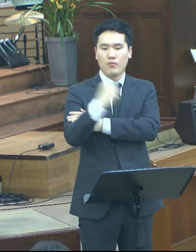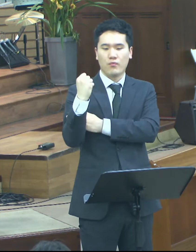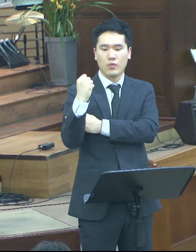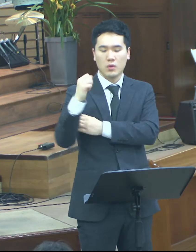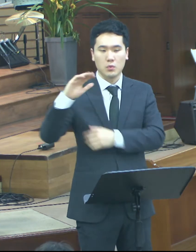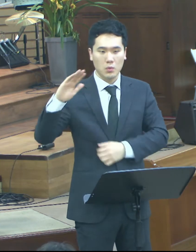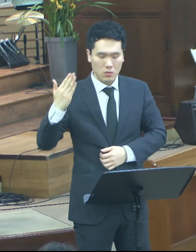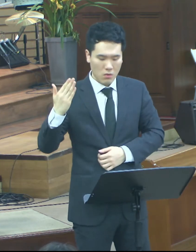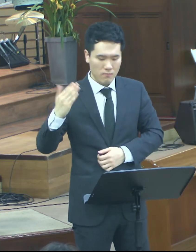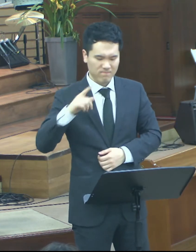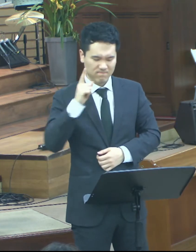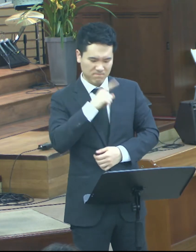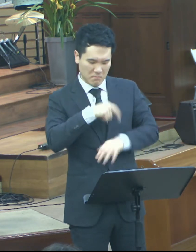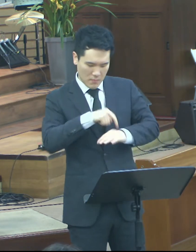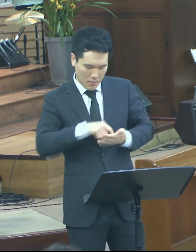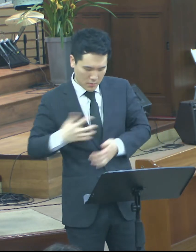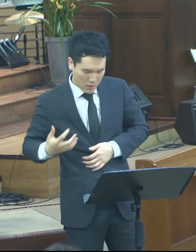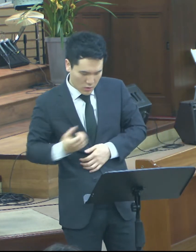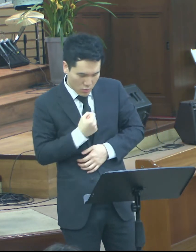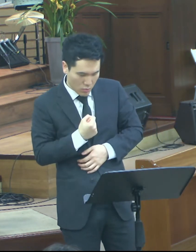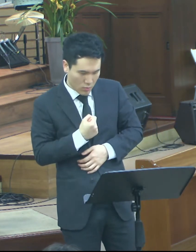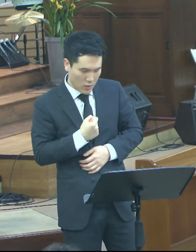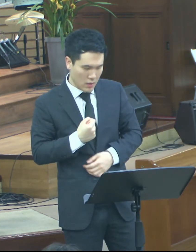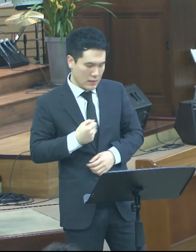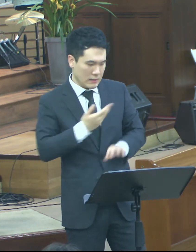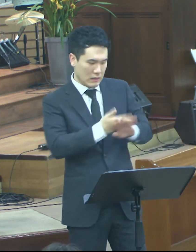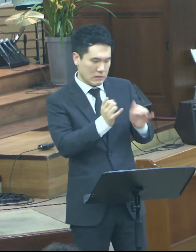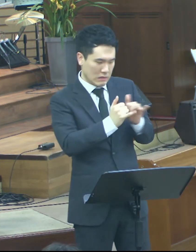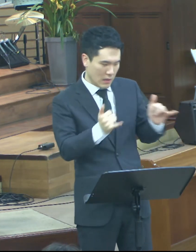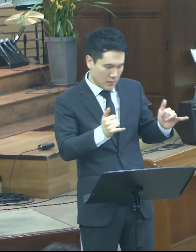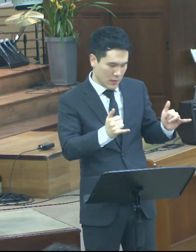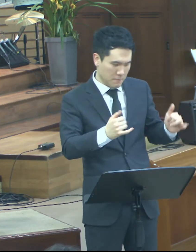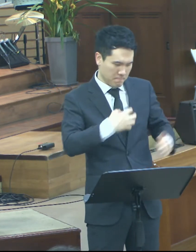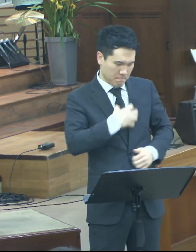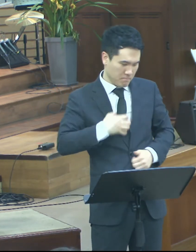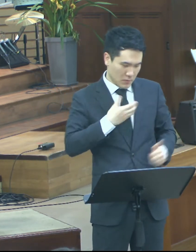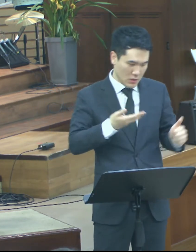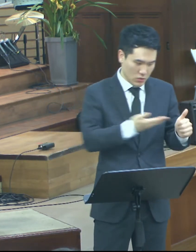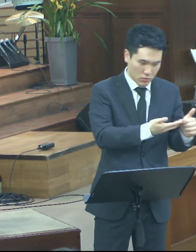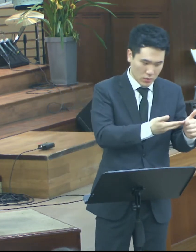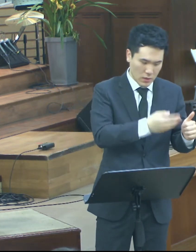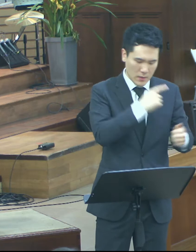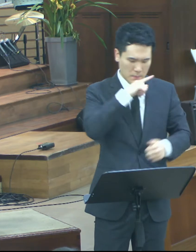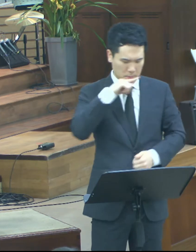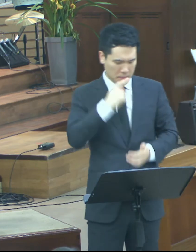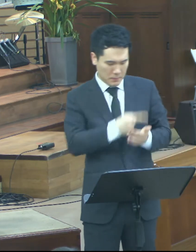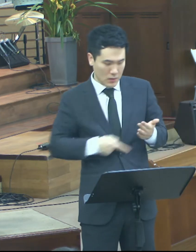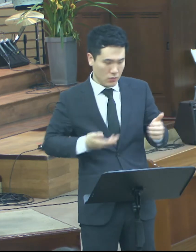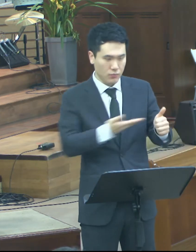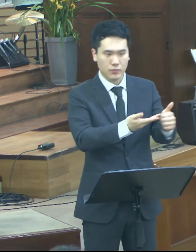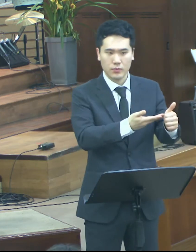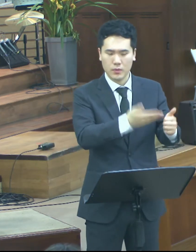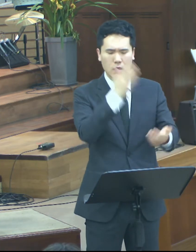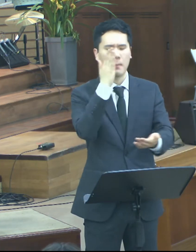사도권을 지키고 사람들을 피해를 주고 그런 식으로 하면 안 된다. 예수님이 지금 심각하게 미래를 보고 말씀하신